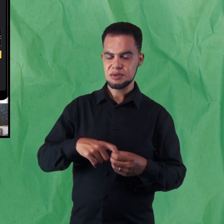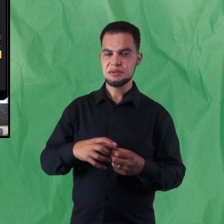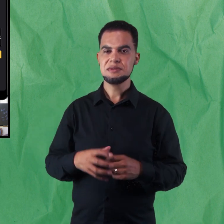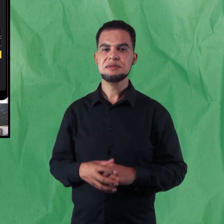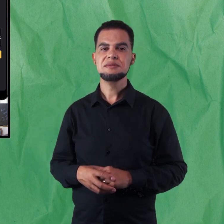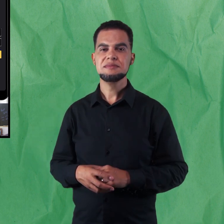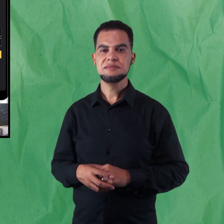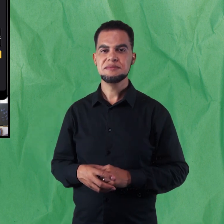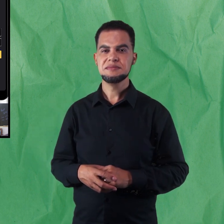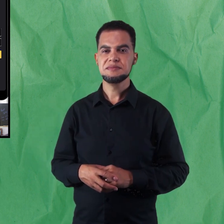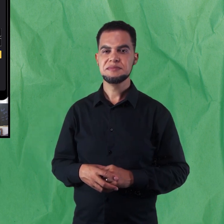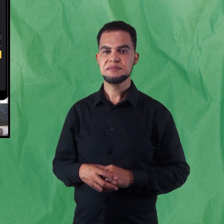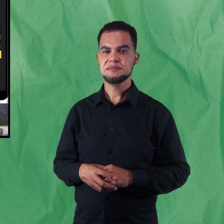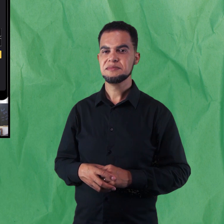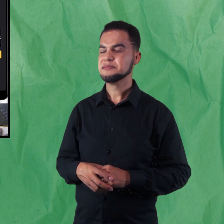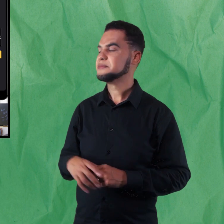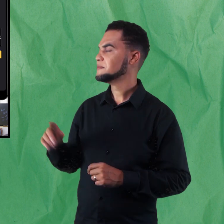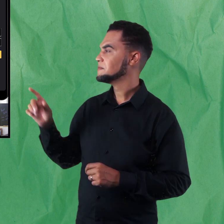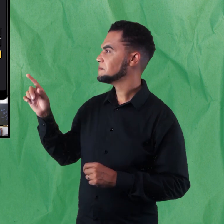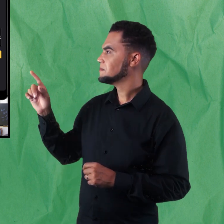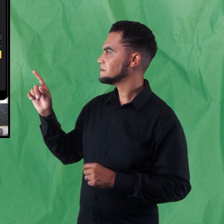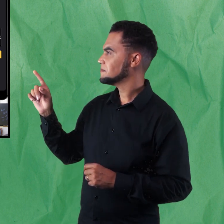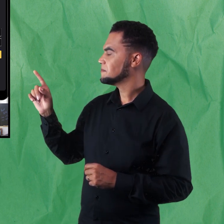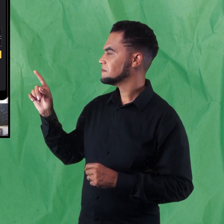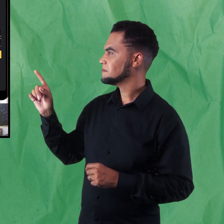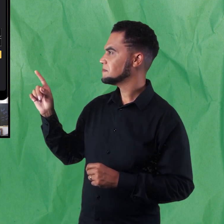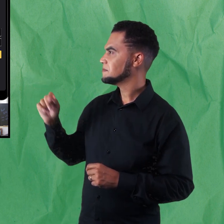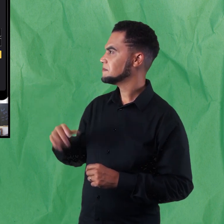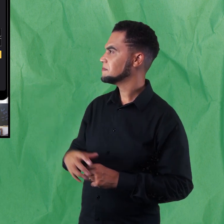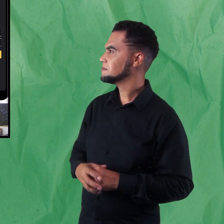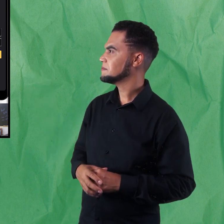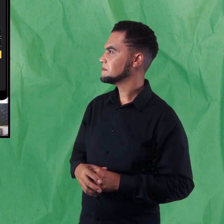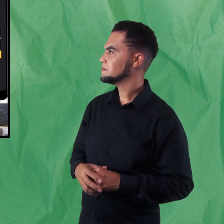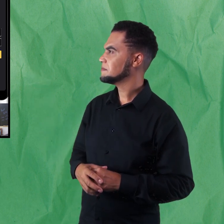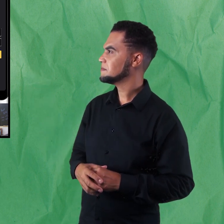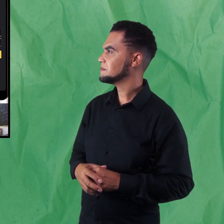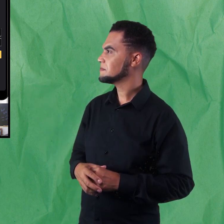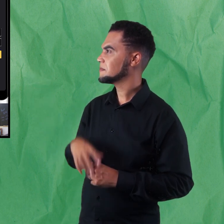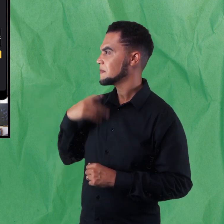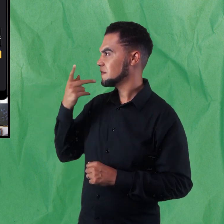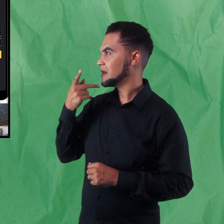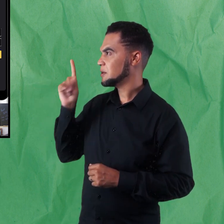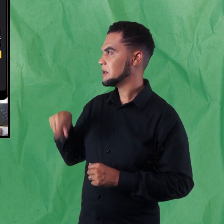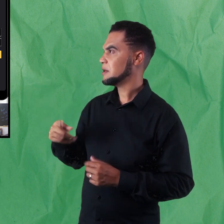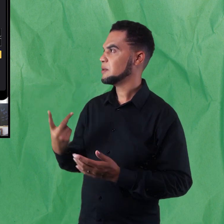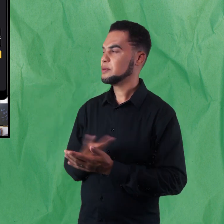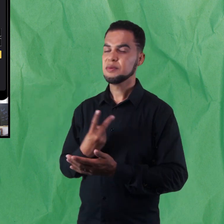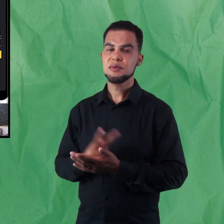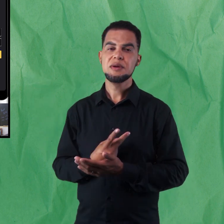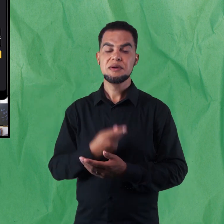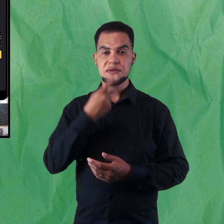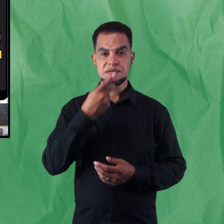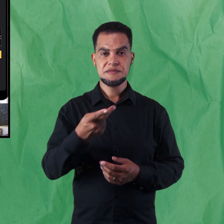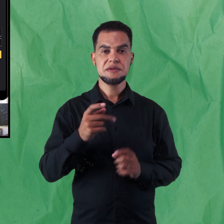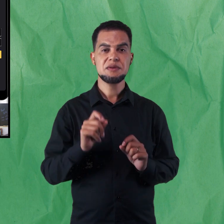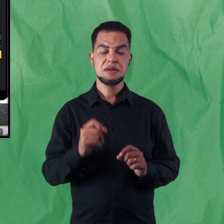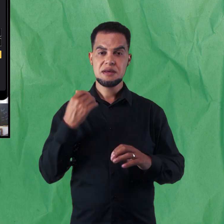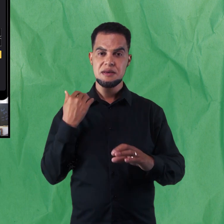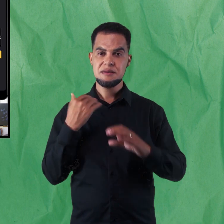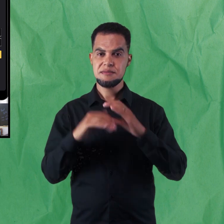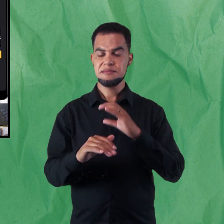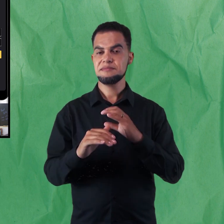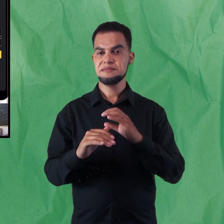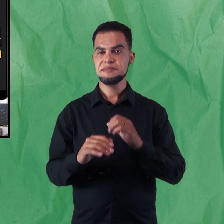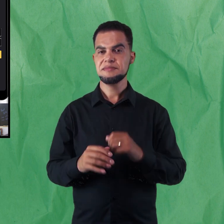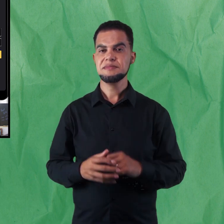aqui um alert, né, falando que é um erro, e vou falar assim, ó,